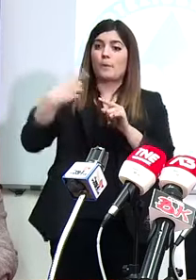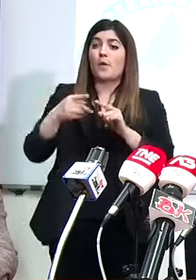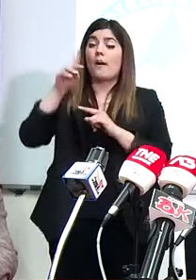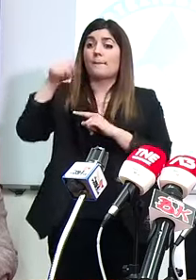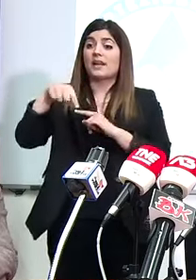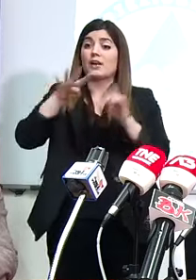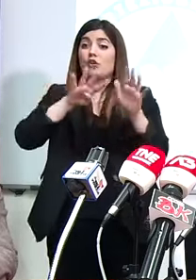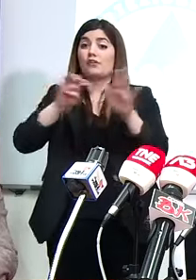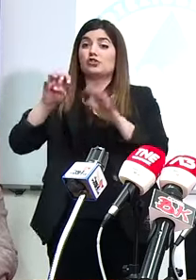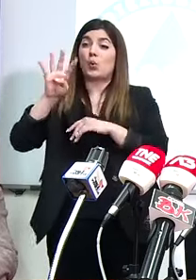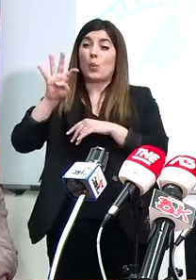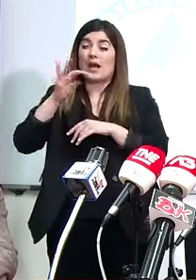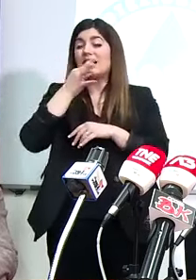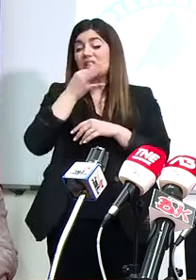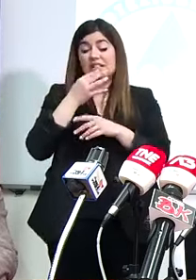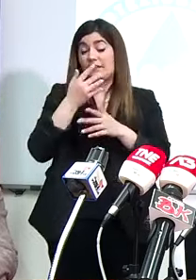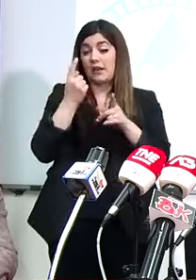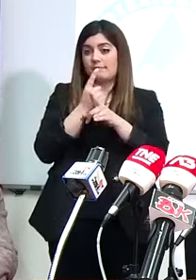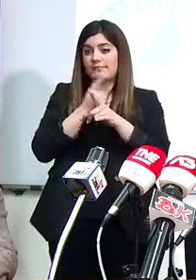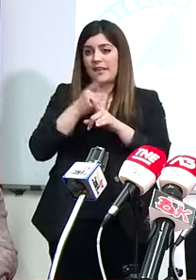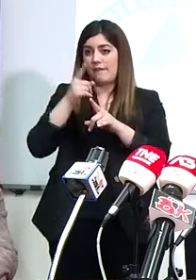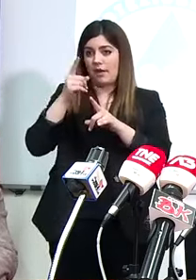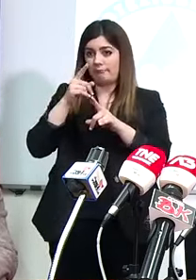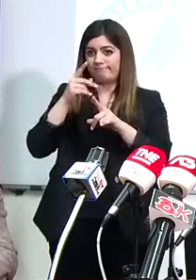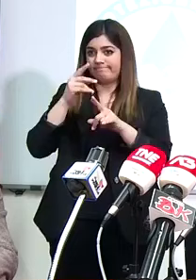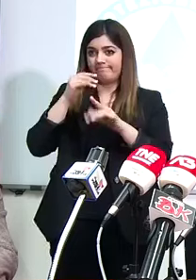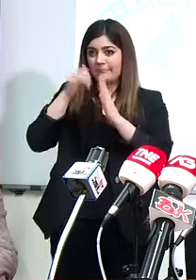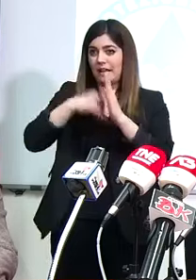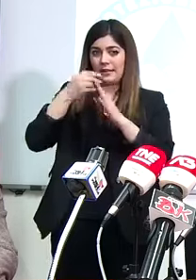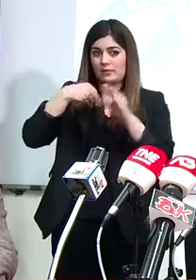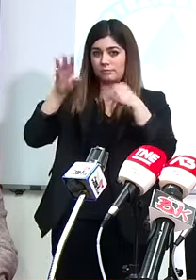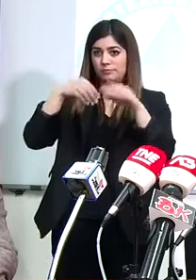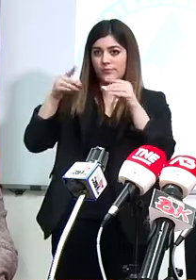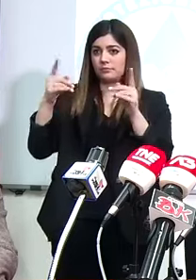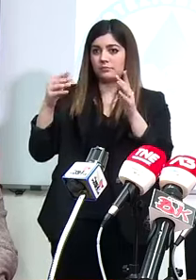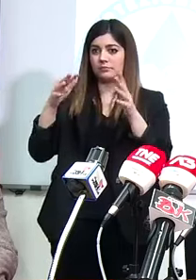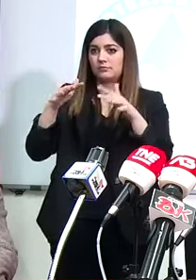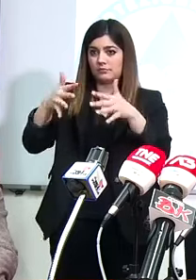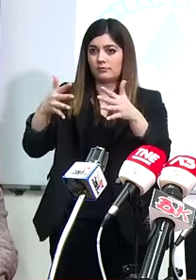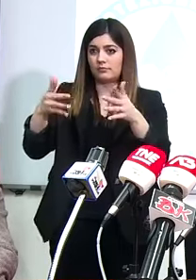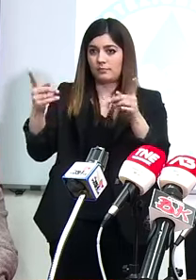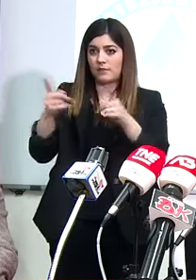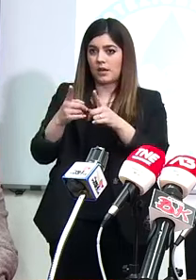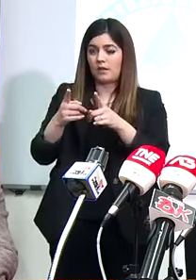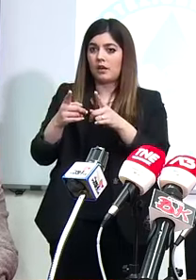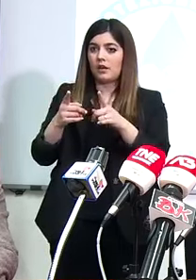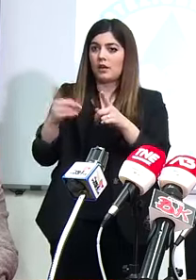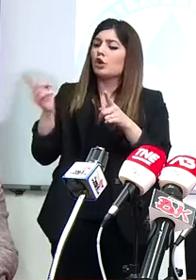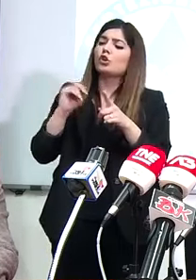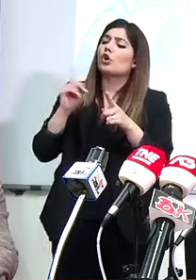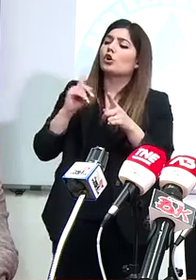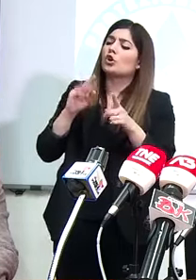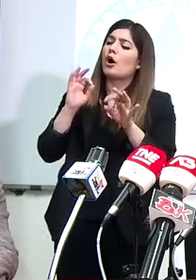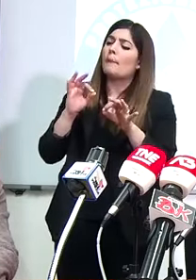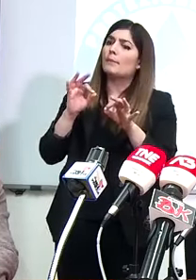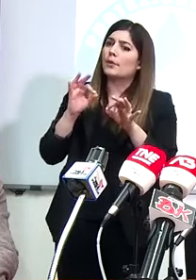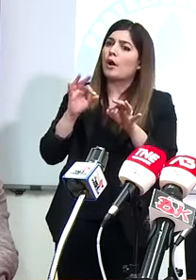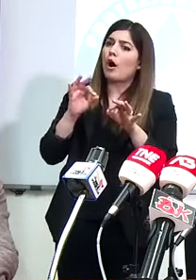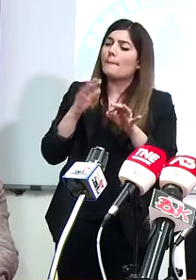quindi saranno chiamati a breve si hanno queste tasse sono invece fermi parlano arrivato ieri